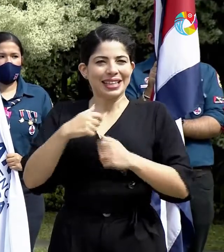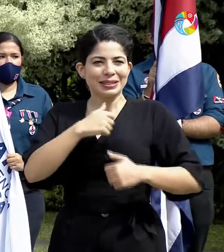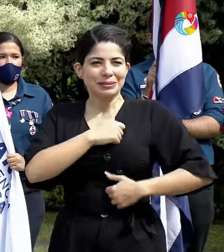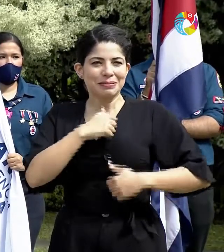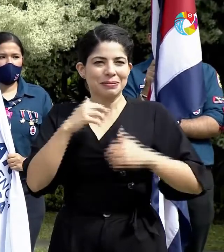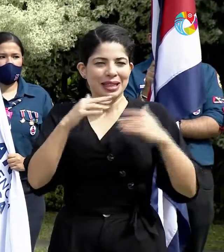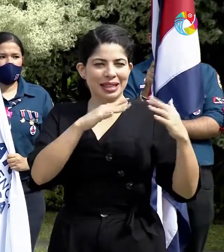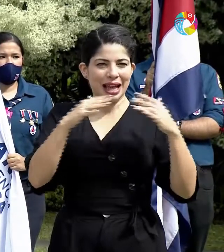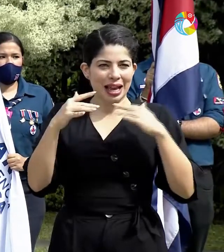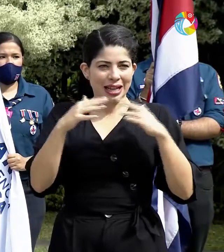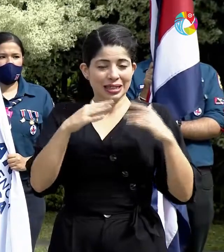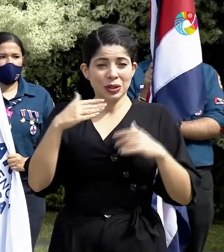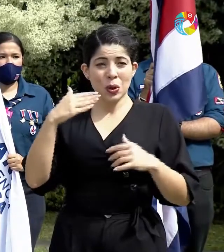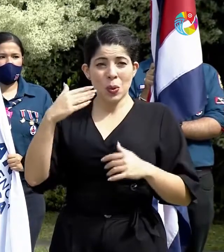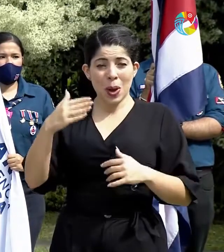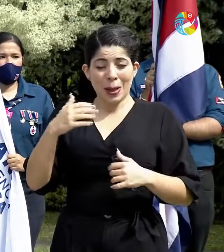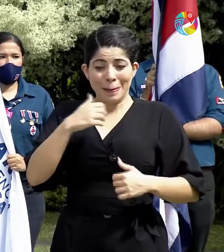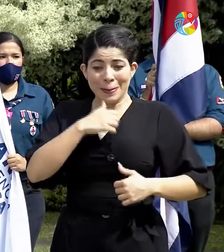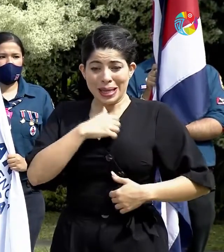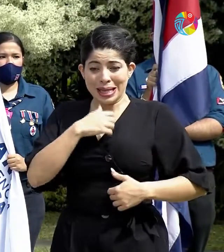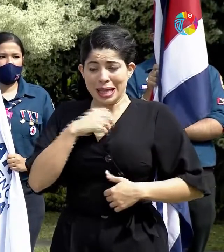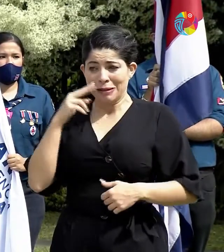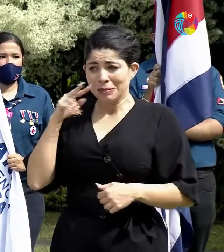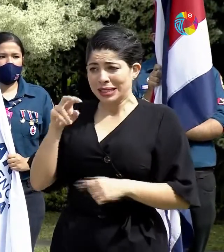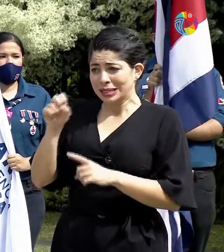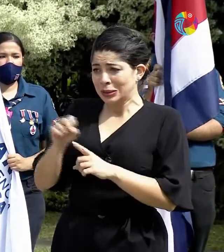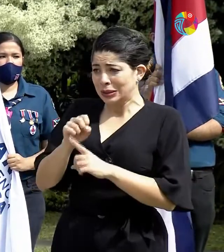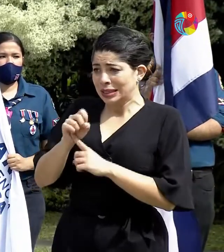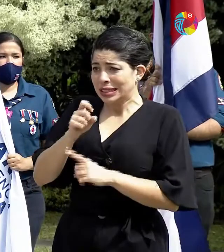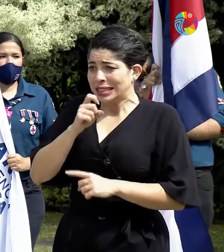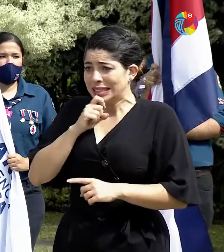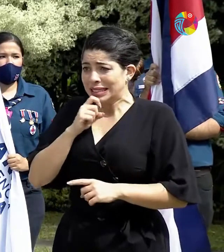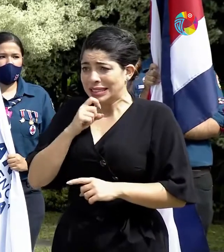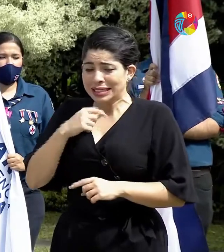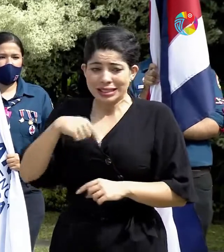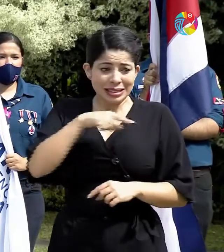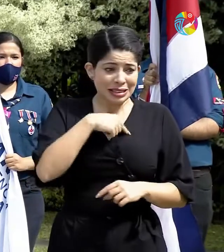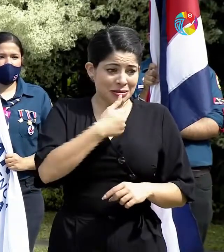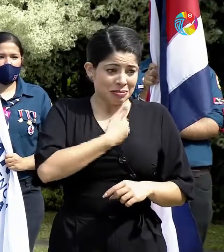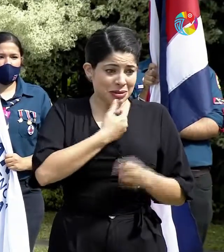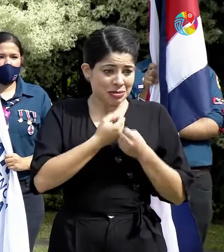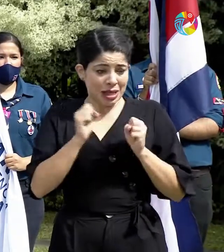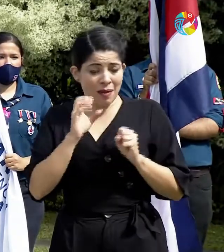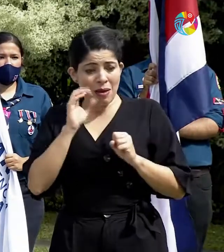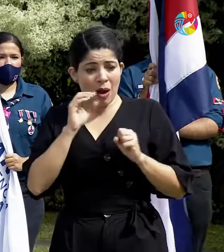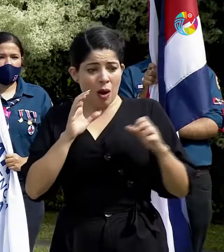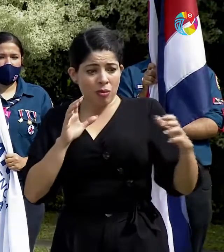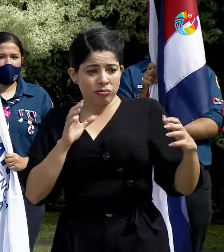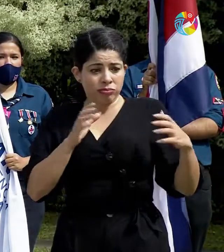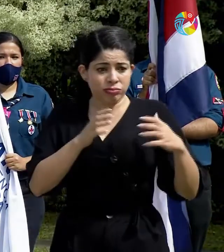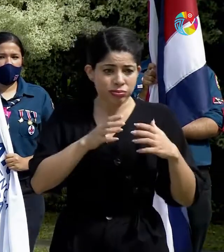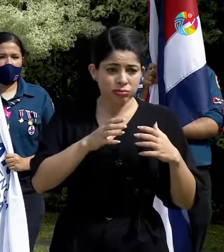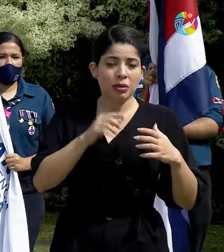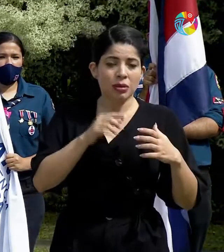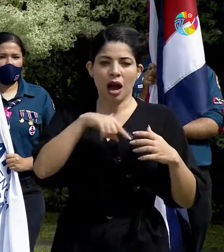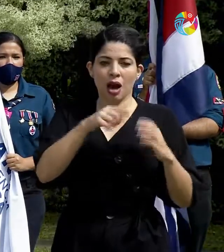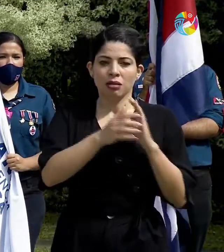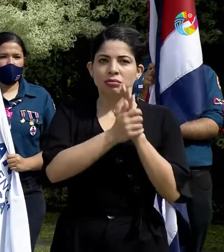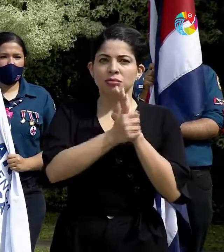ejemplo, cuando la dificultad nos tienda al sálvese quien pueda, lo inmediato, y en cambio somos capaces de